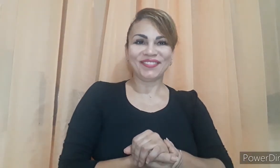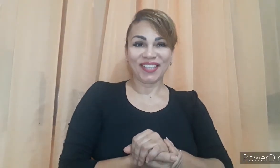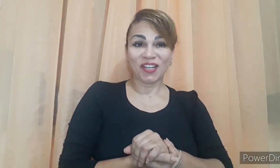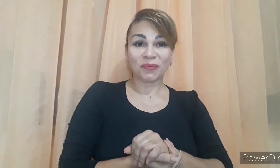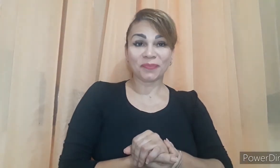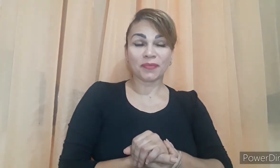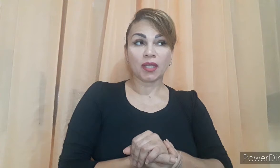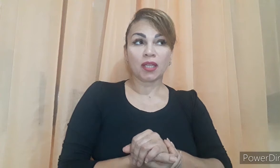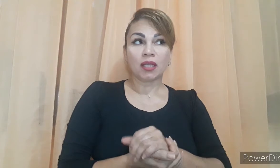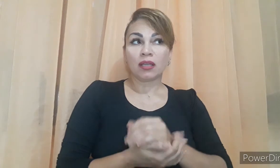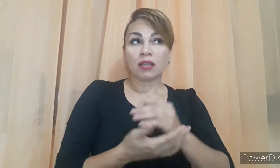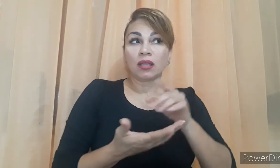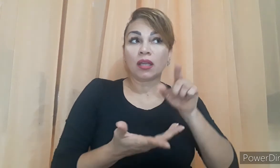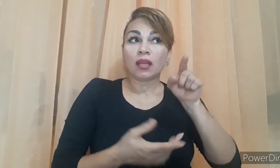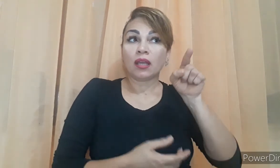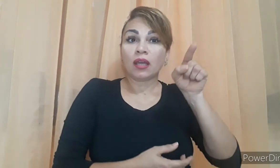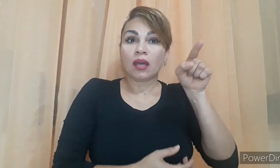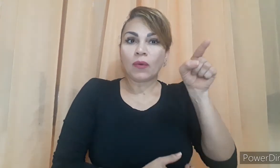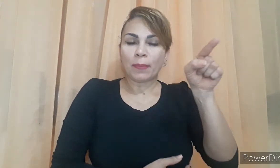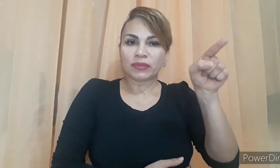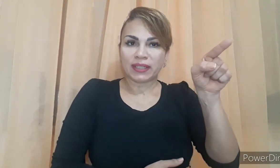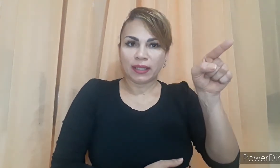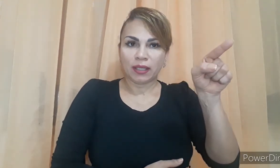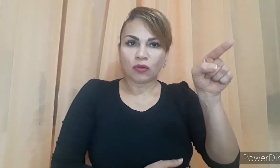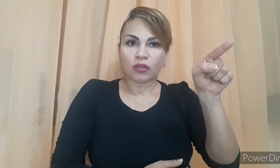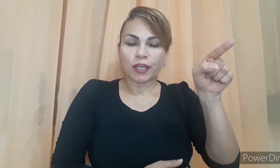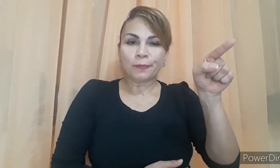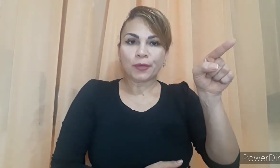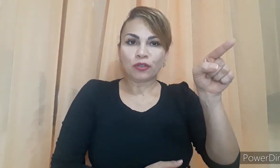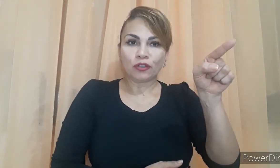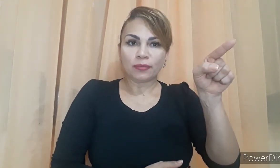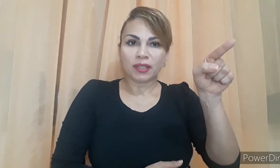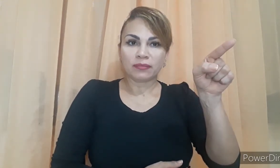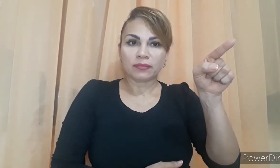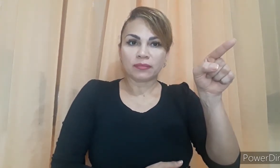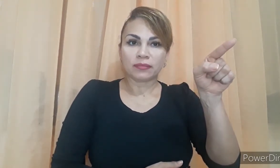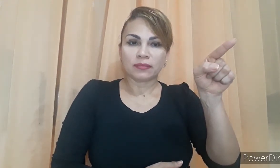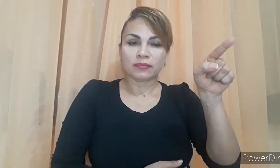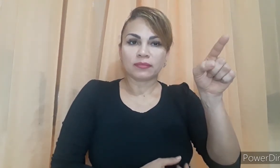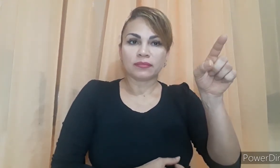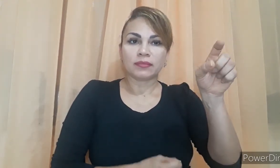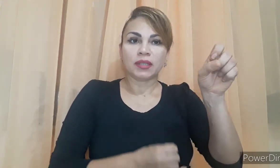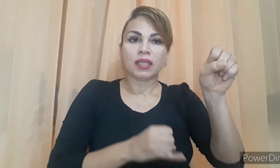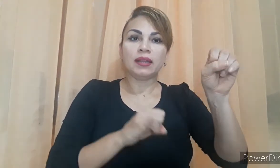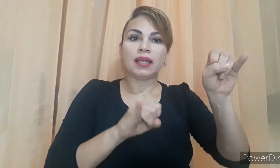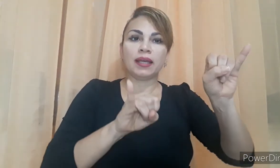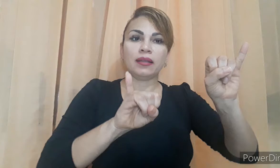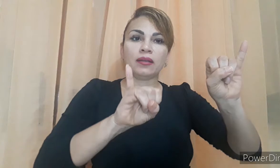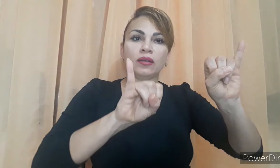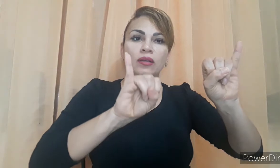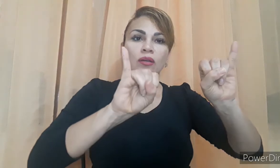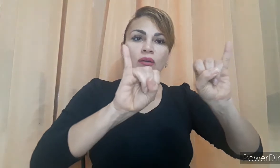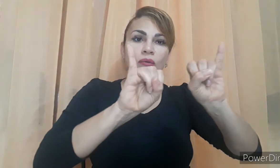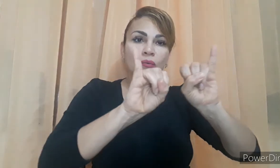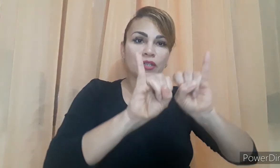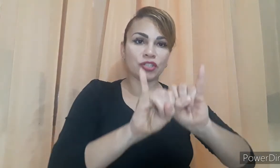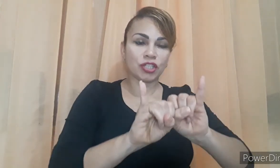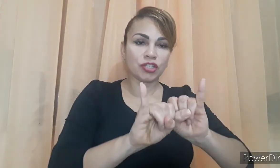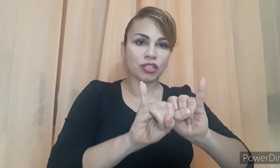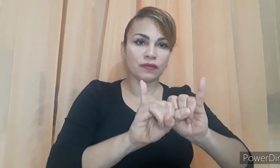viram? Eu apontei, coloquei um pronome e dei um adjetivo,